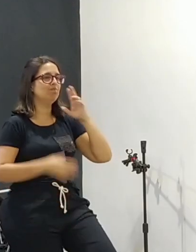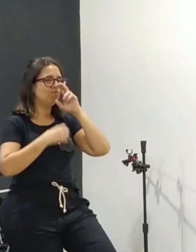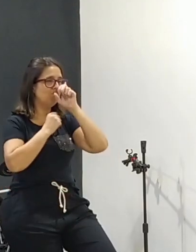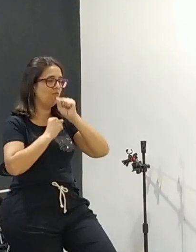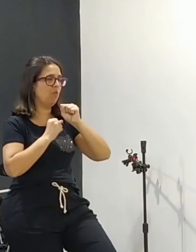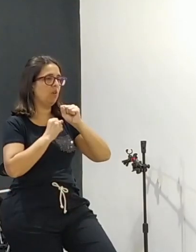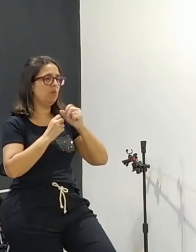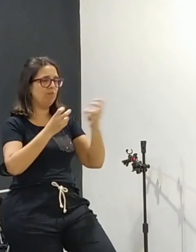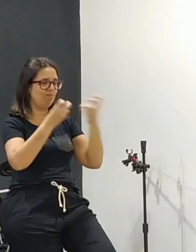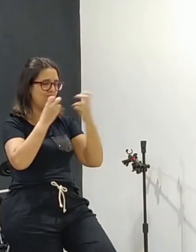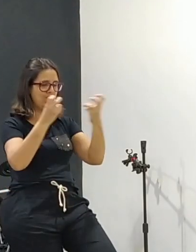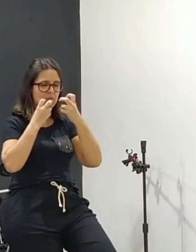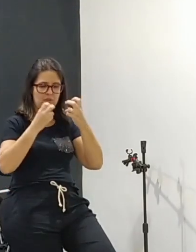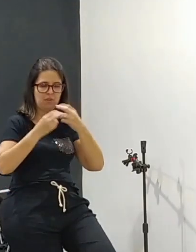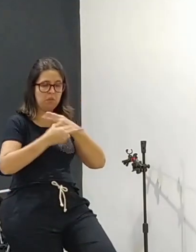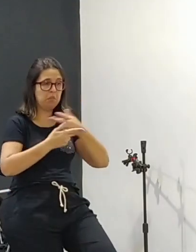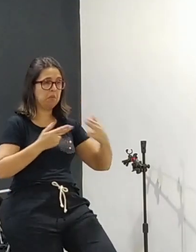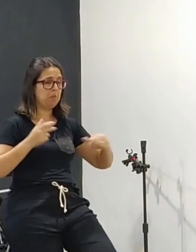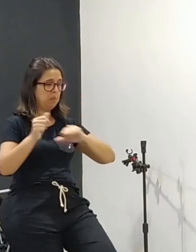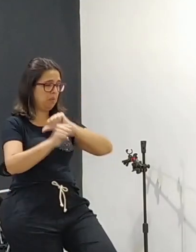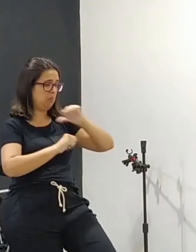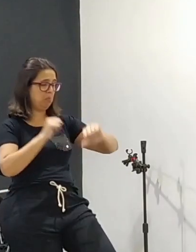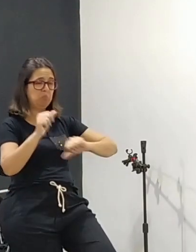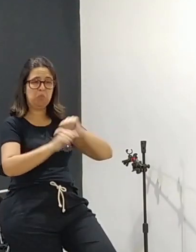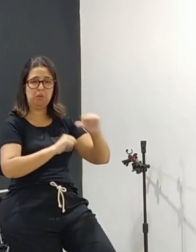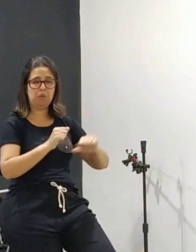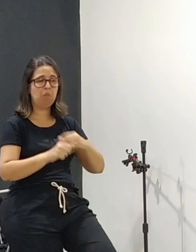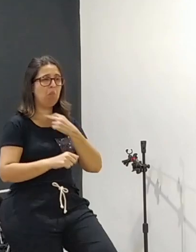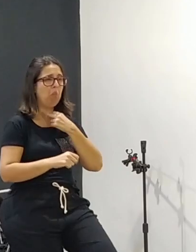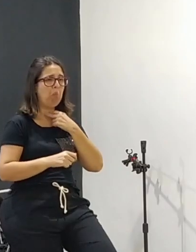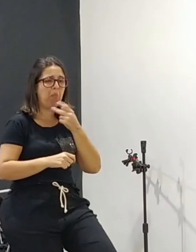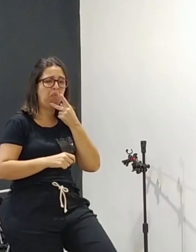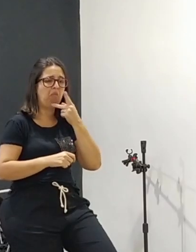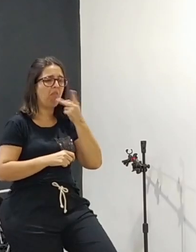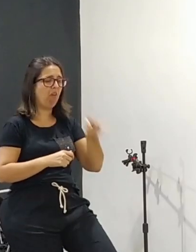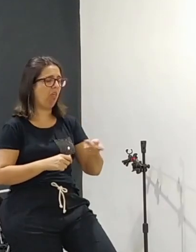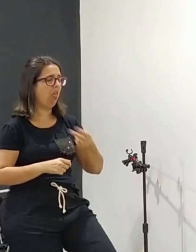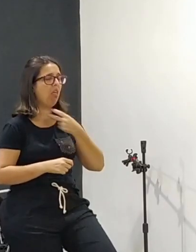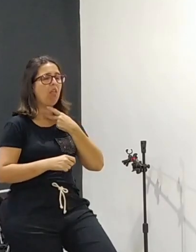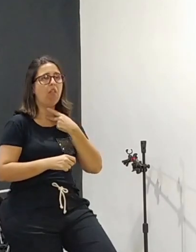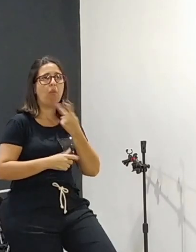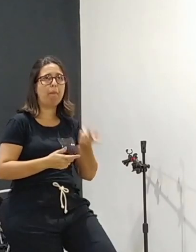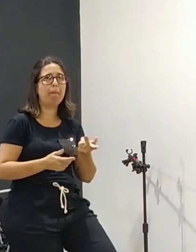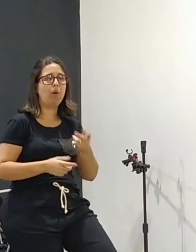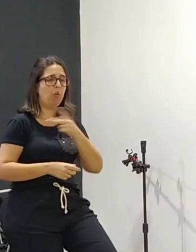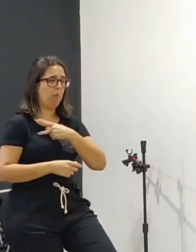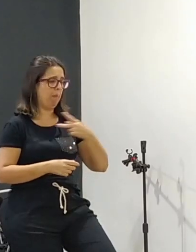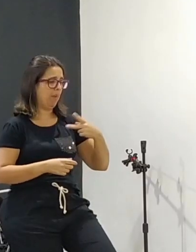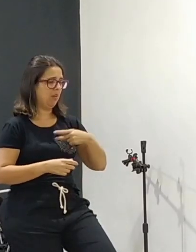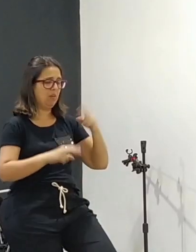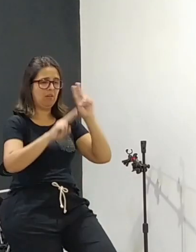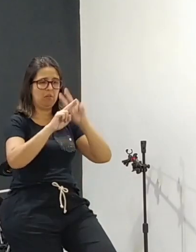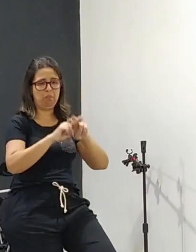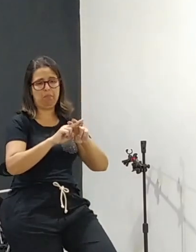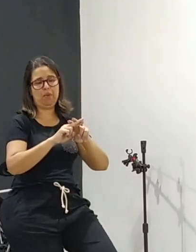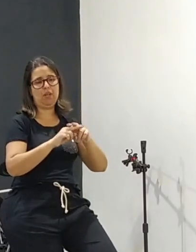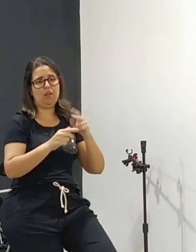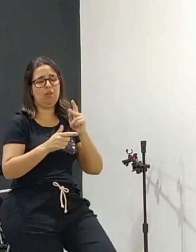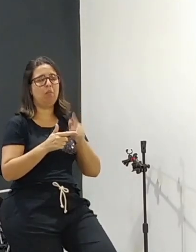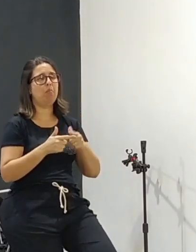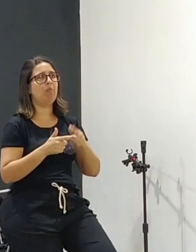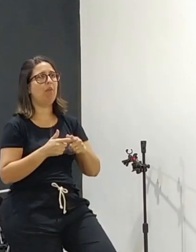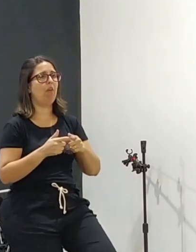as coisas mudando, uma após a outra, não pode mais falar isso, não pode mais falar aquilo, pastores sendo presos porque está falando